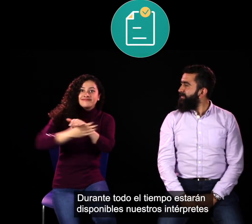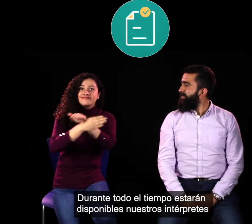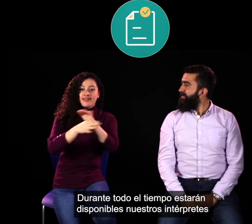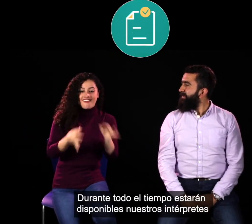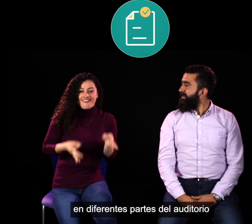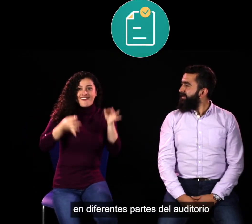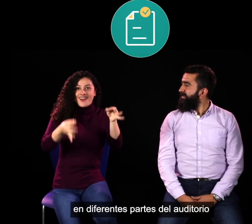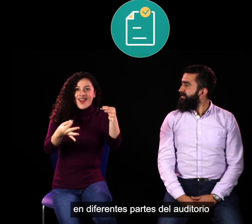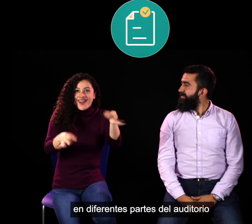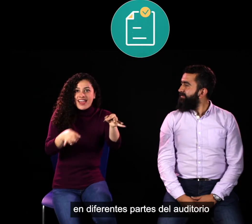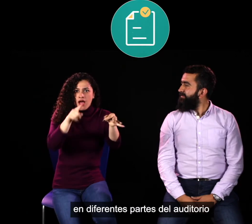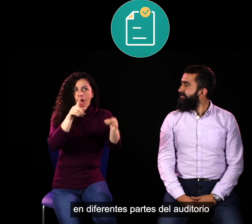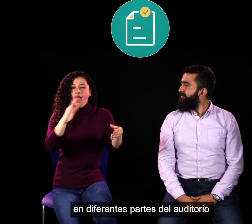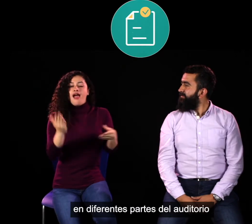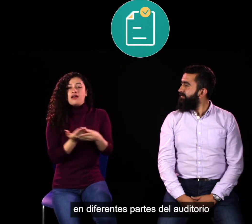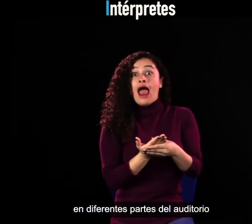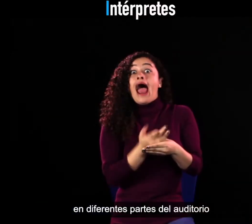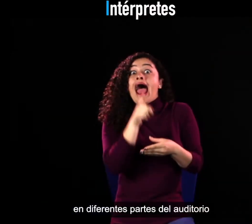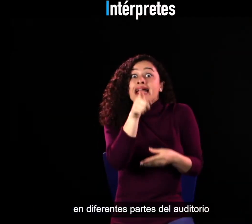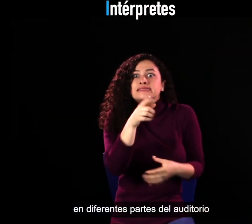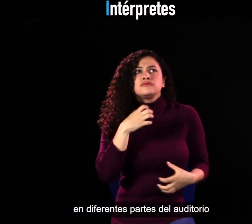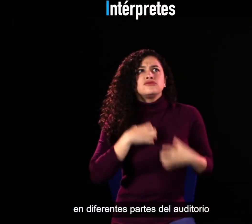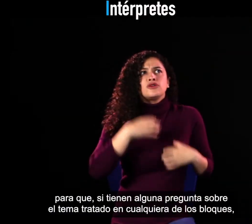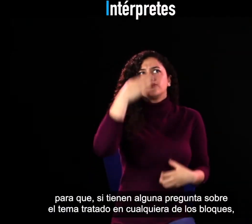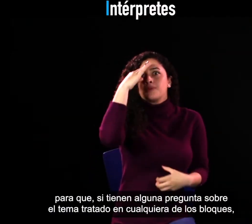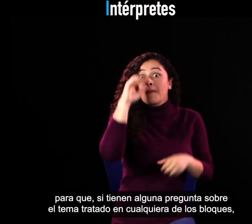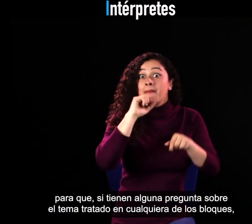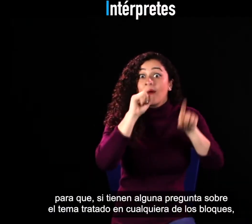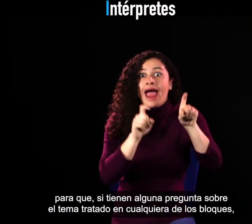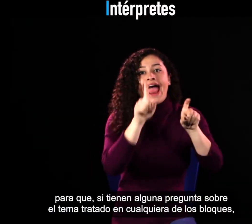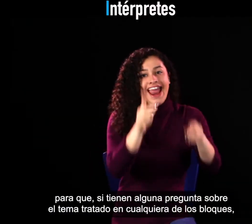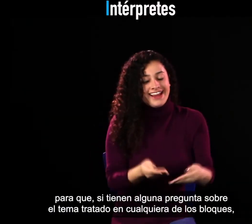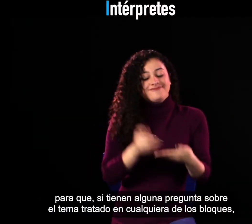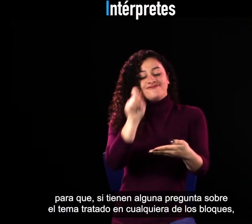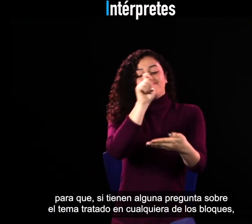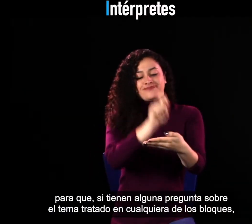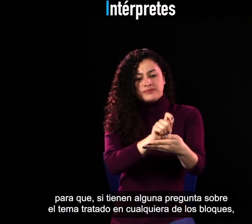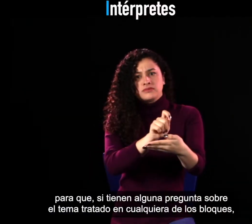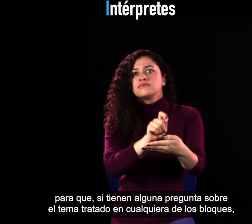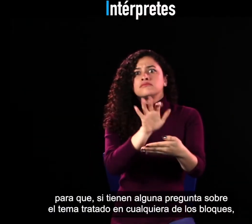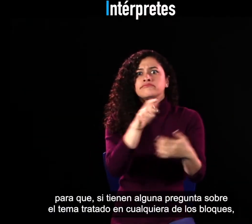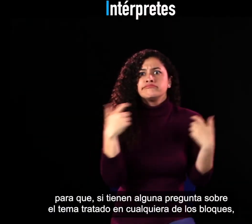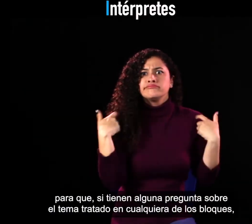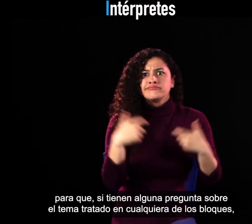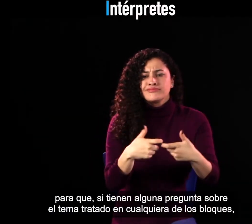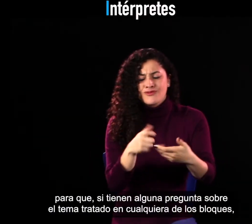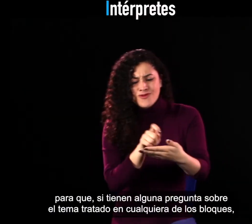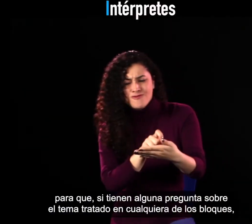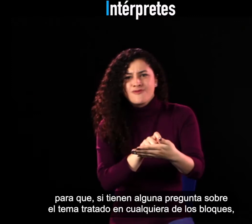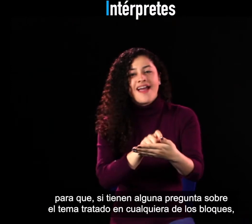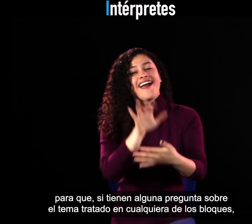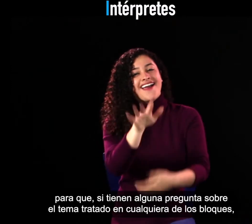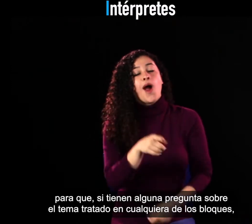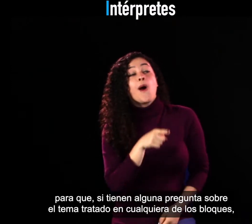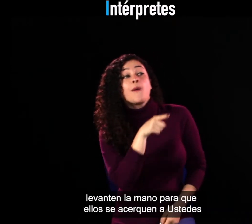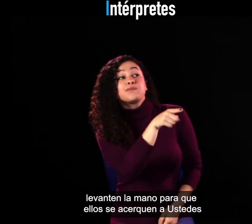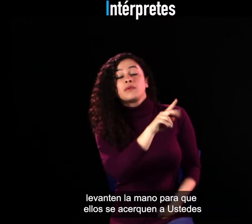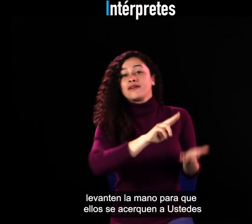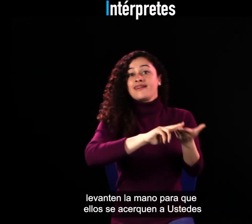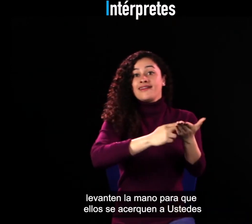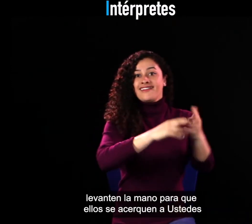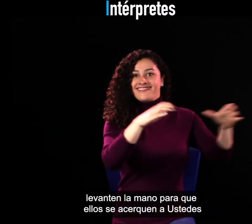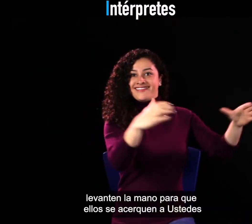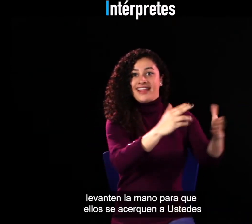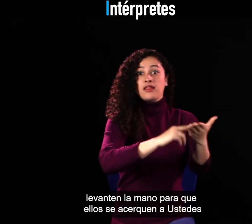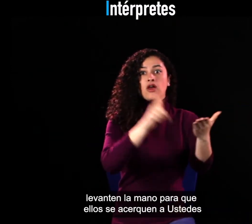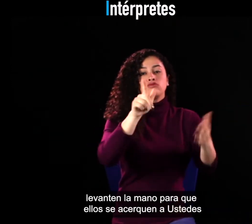nuestros intérpretes en diferentes partes del auditorio para que, si tienen alguna pregunta sobre el tema tratado en cualquiera de los bloques,